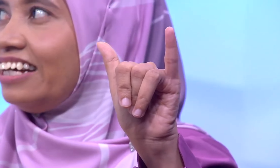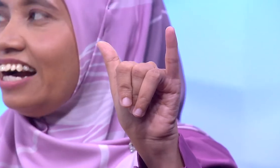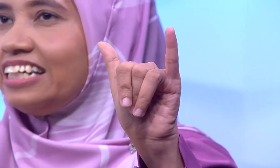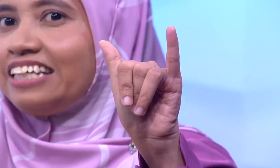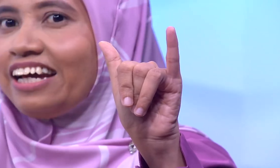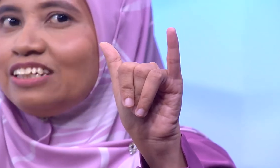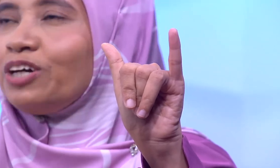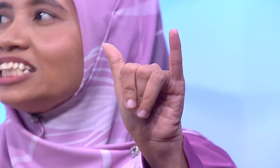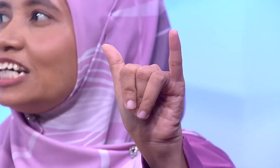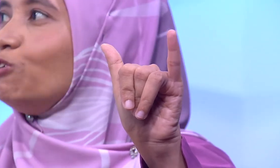razgriz2520